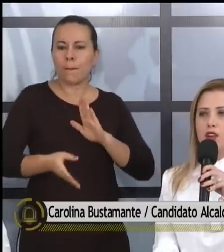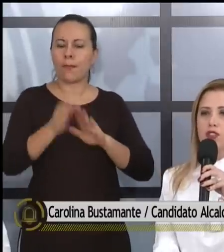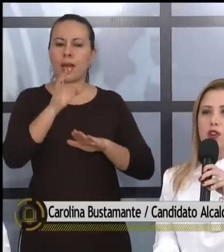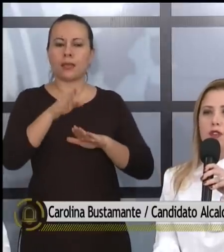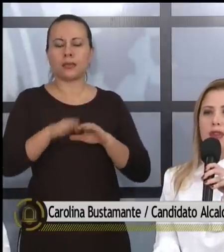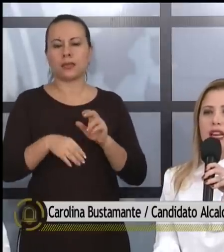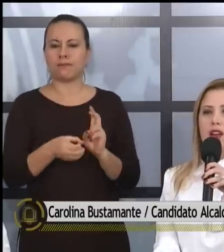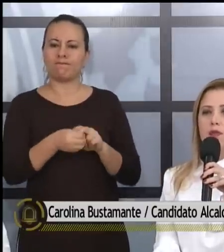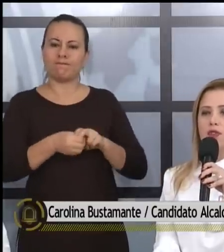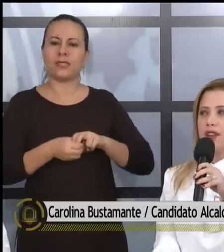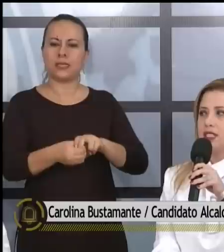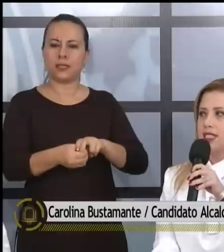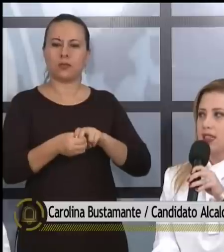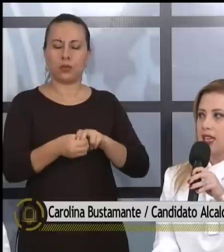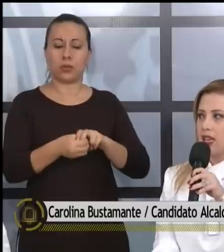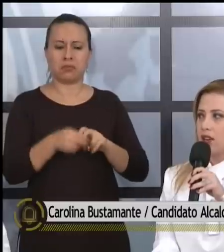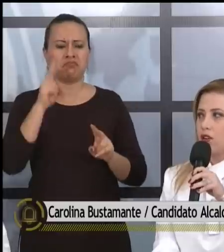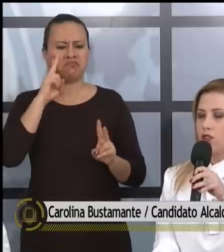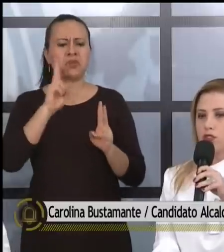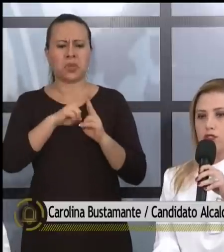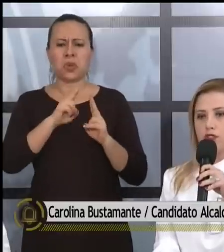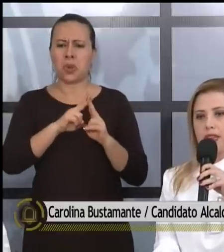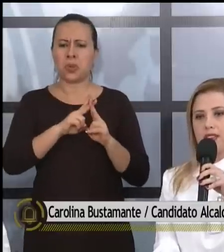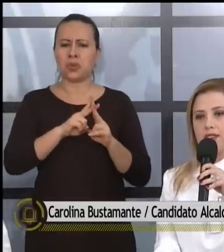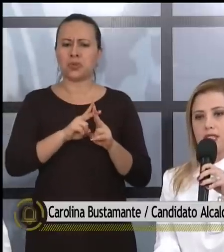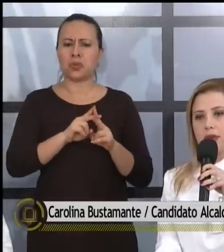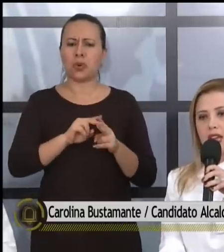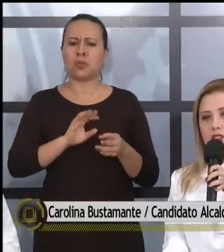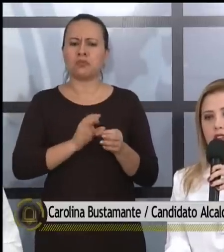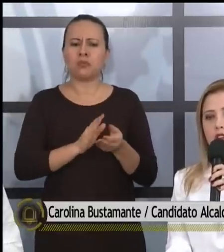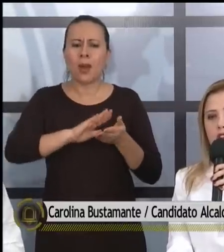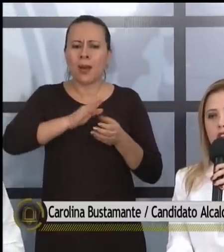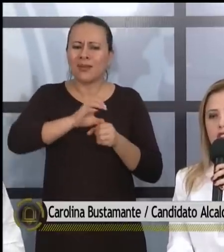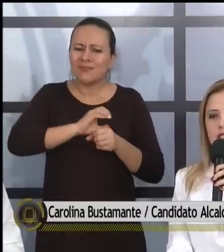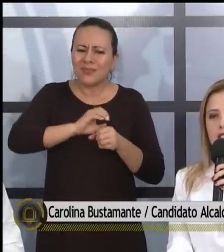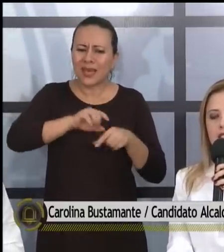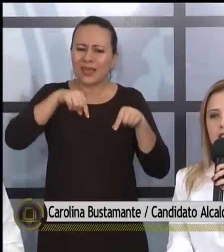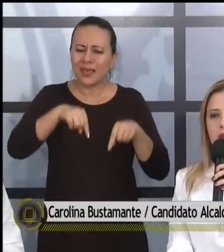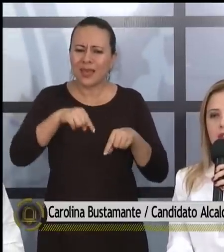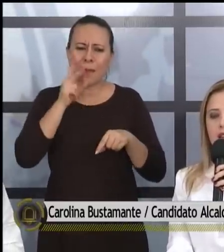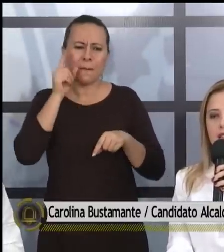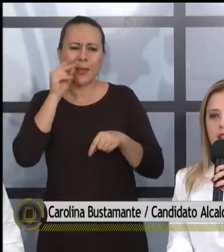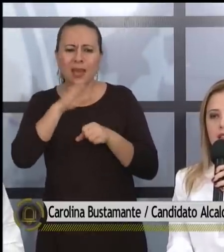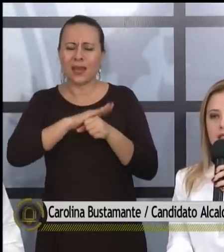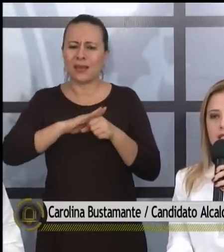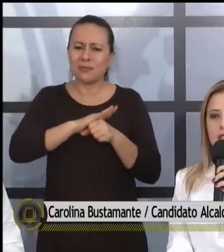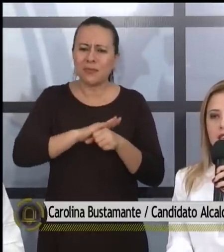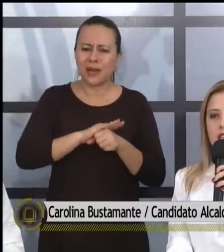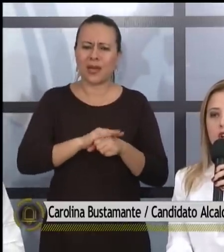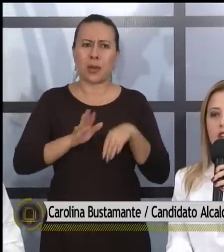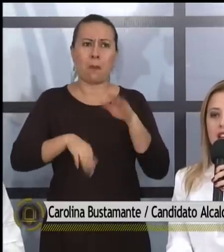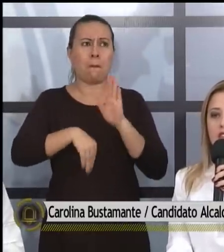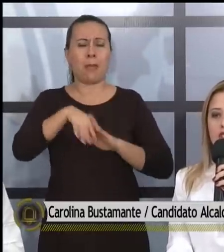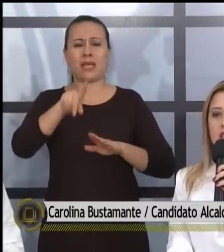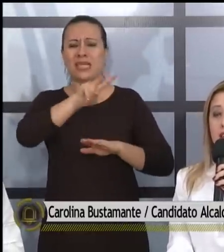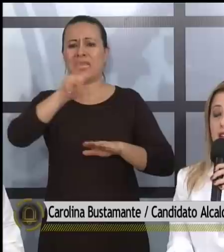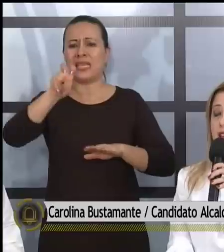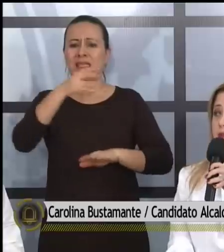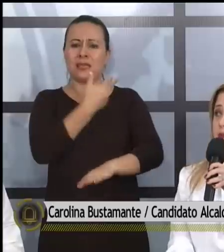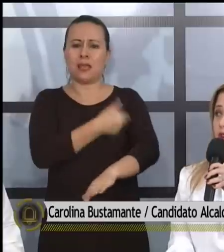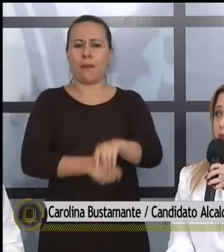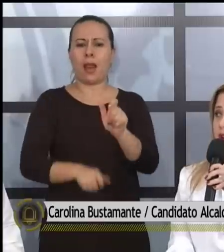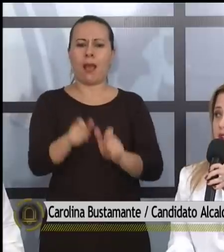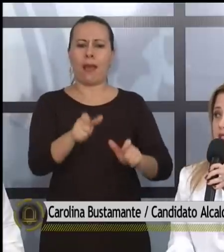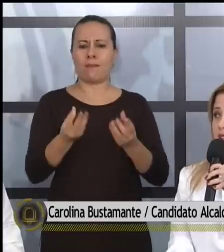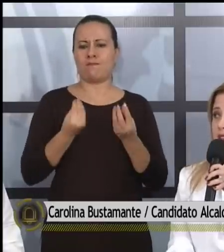mí, conozco muy bien la comuna de Villa Santana, conozco sus 23 barrios, los 17.000 habitantes, y hoy la sostenibilidad